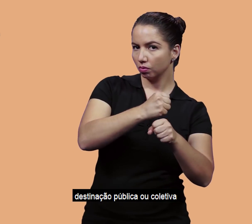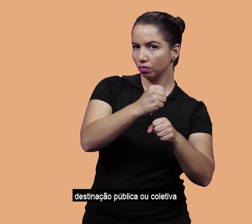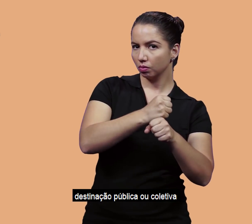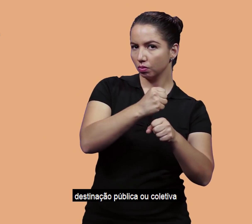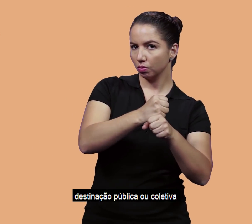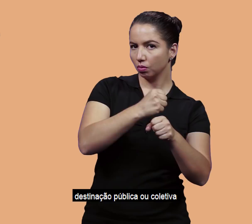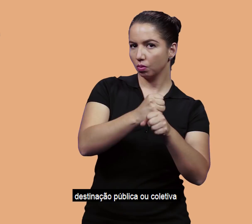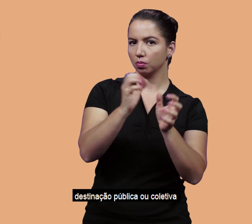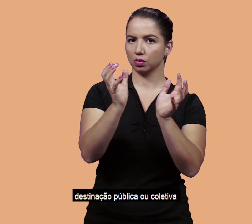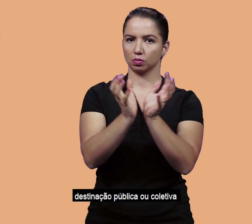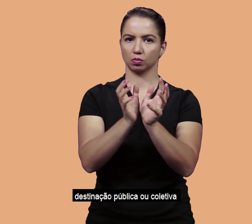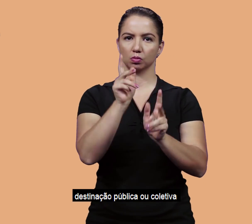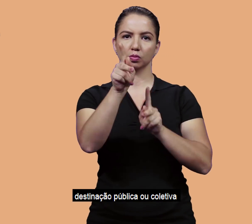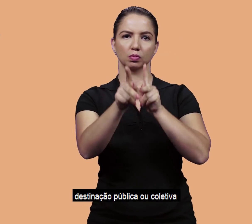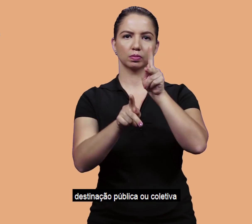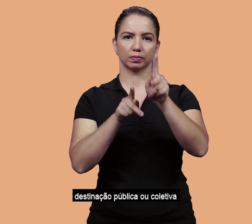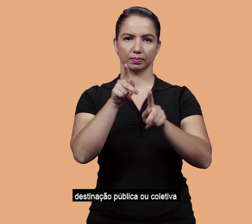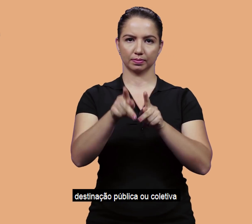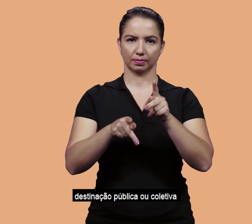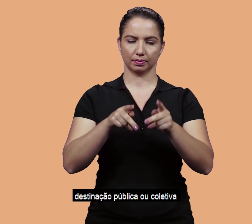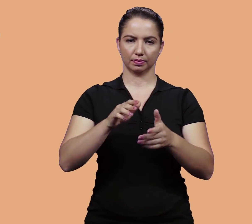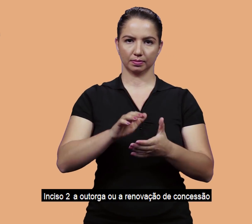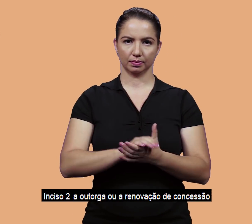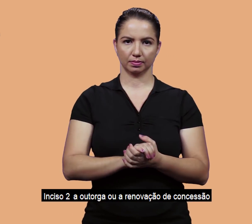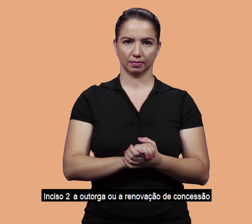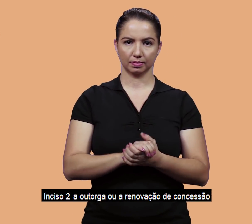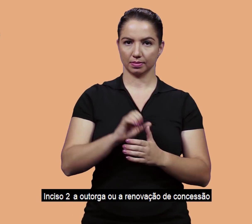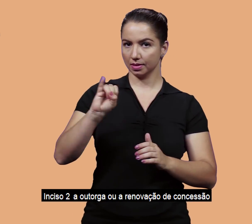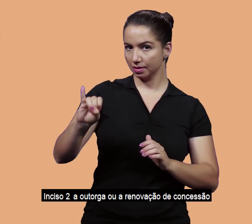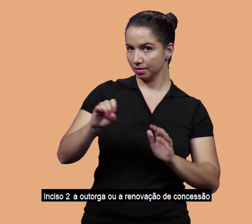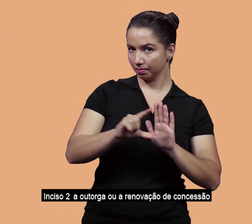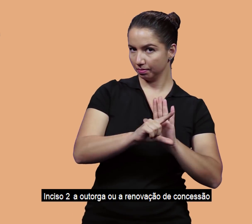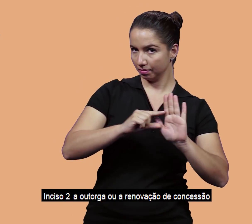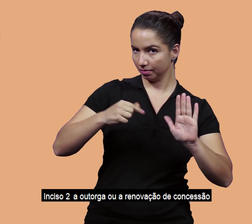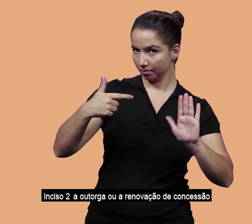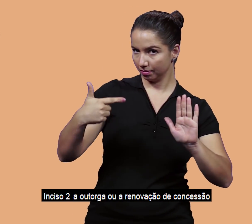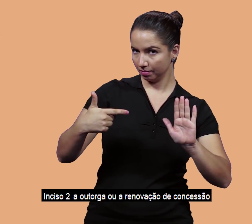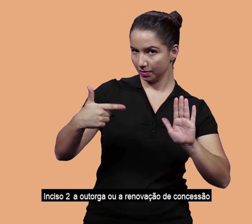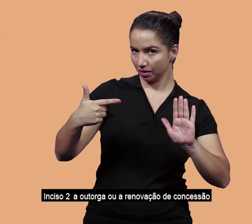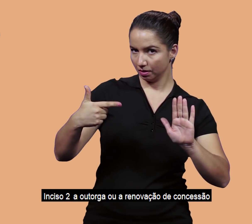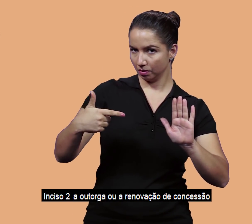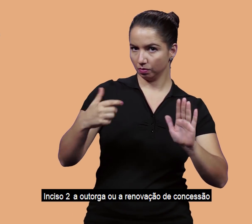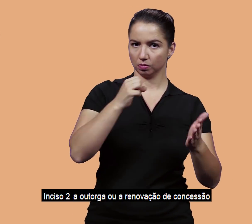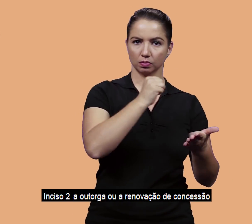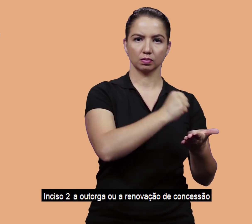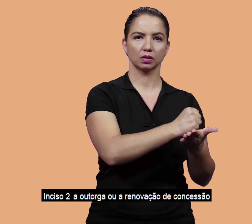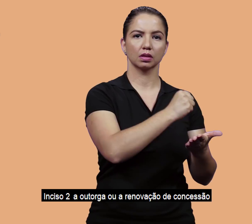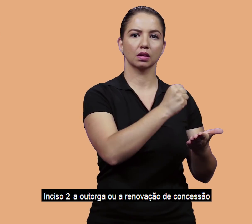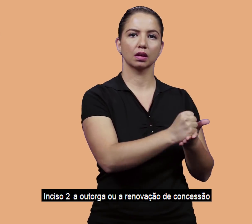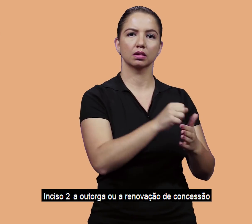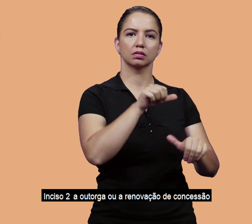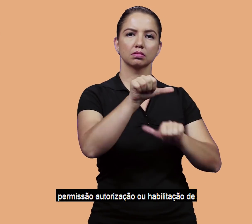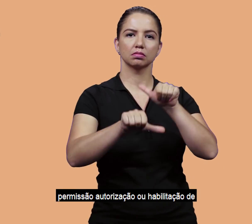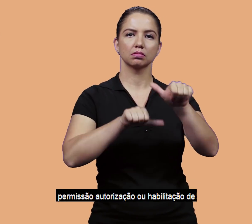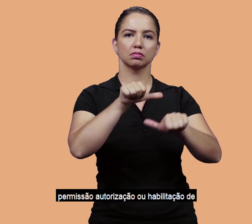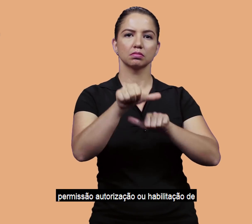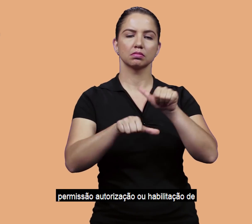pública ou coletiva inciso 2 a outorga ou a renovação de concessão permissão